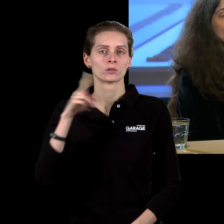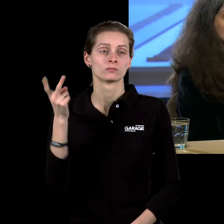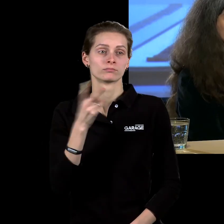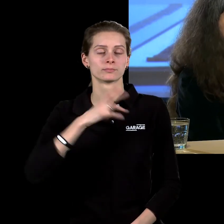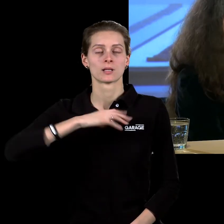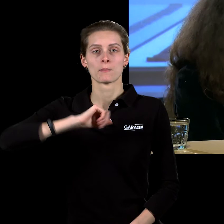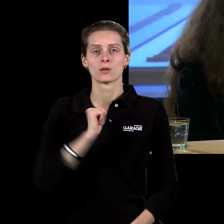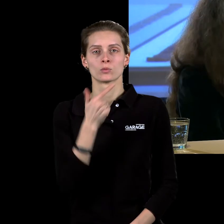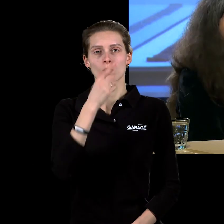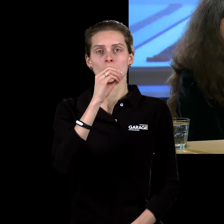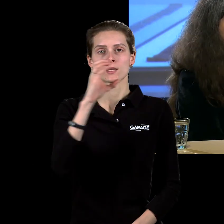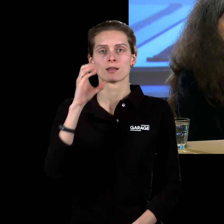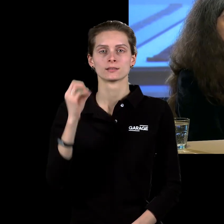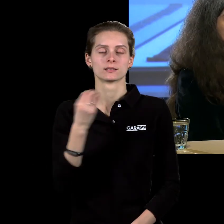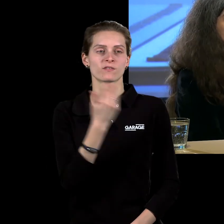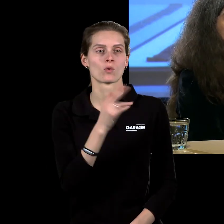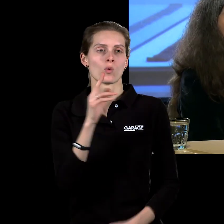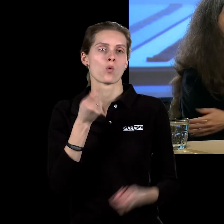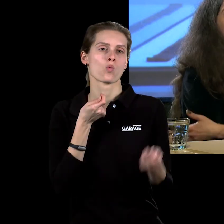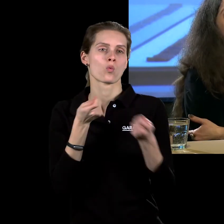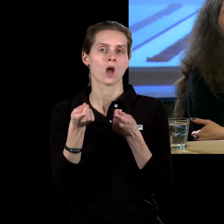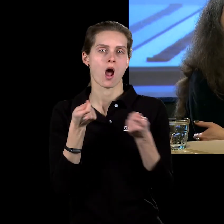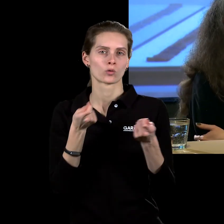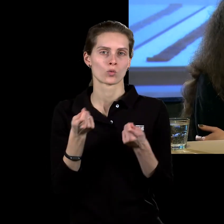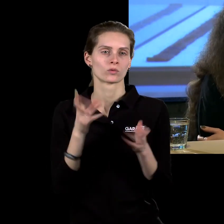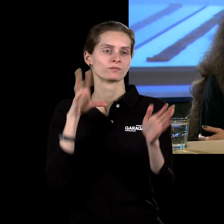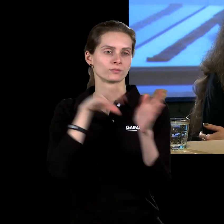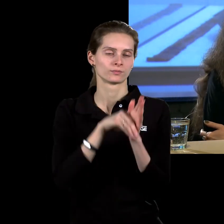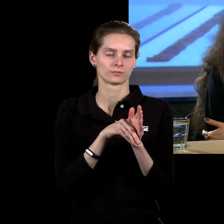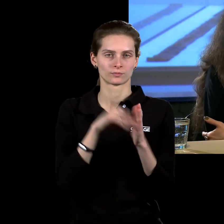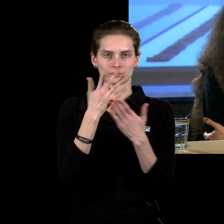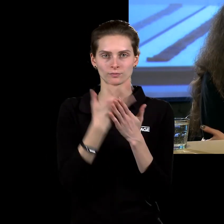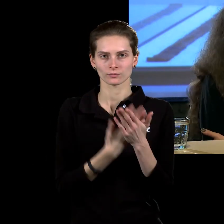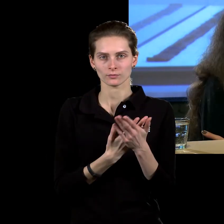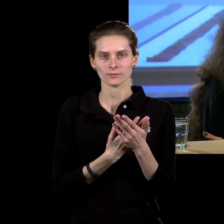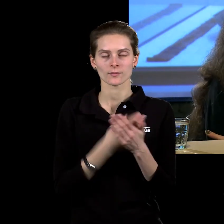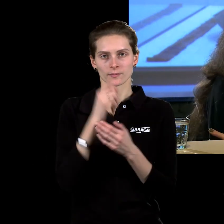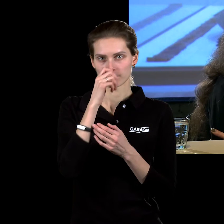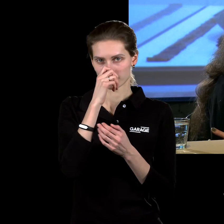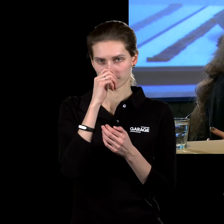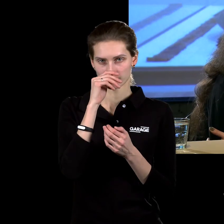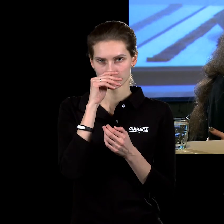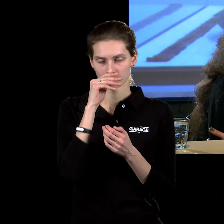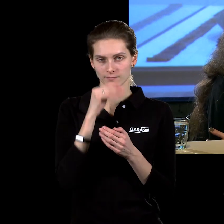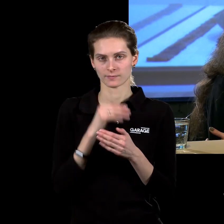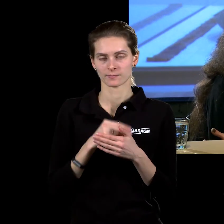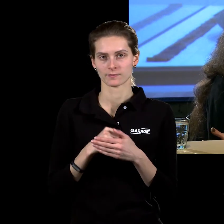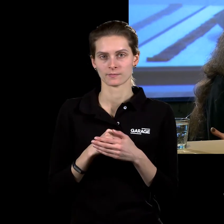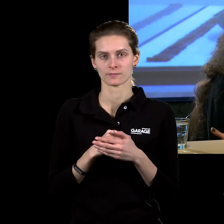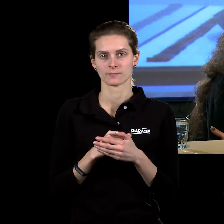Гессе, которая ее куратором, да, которая ее включила в этот контекст эксцентрической абстракции,